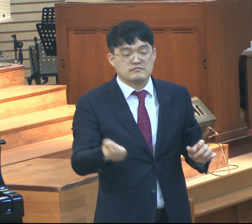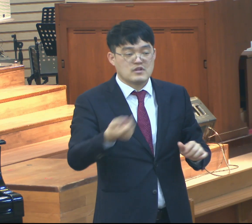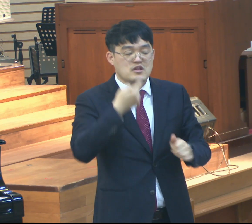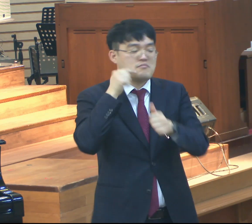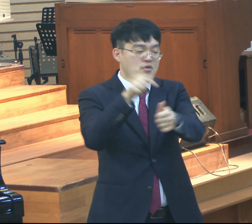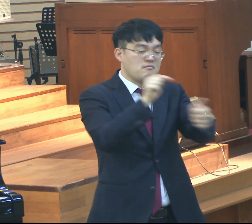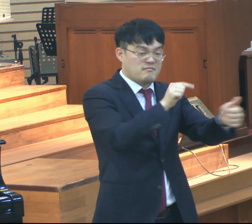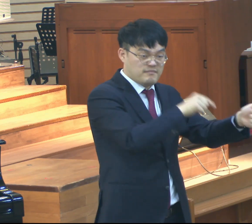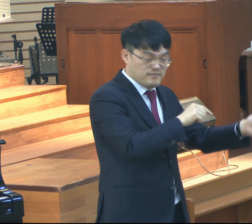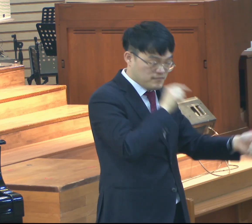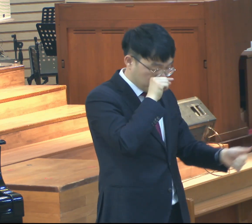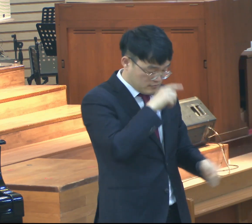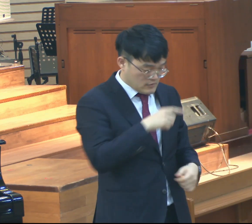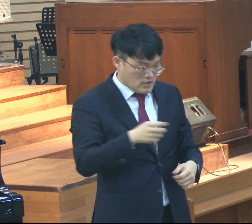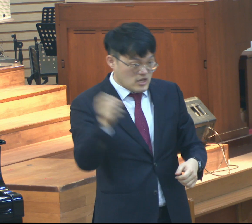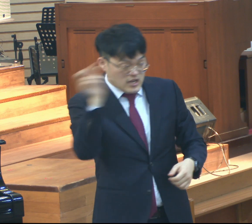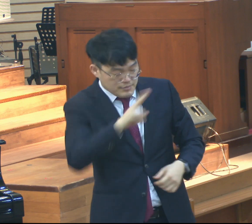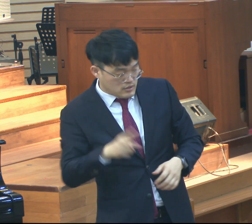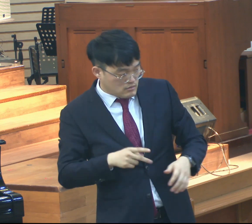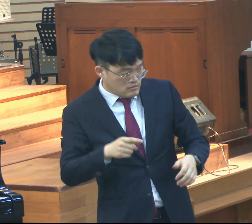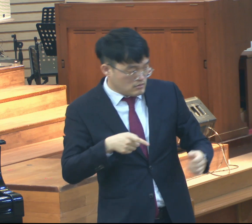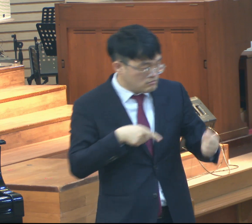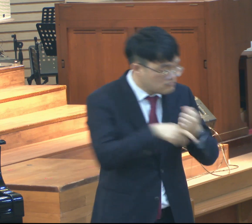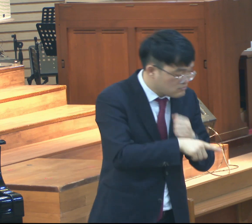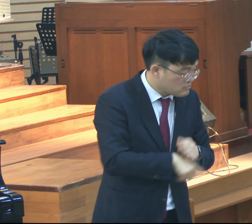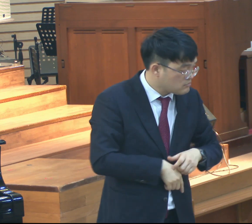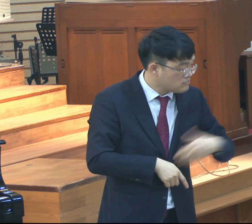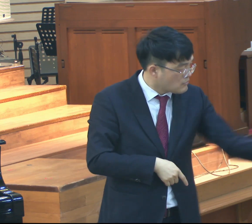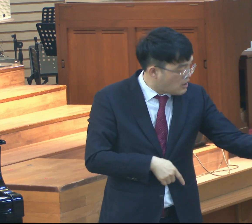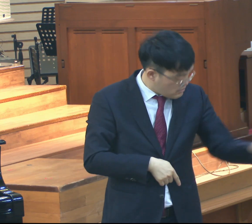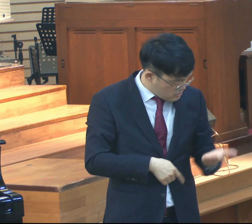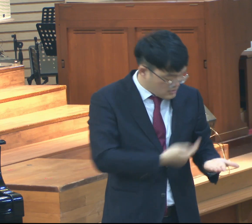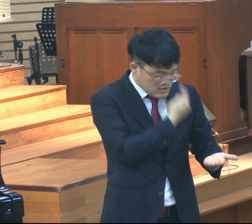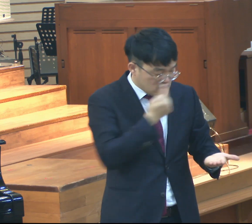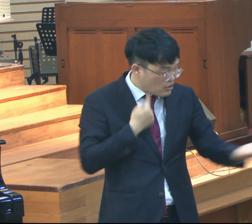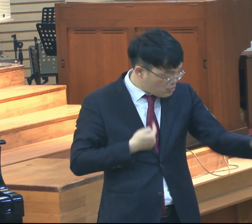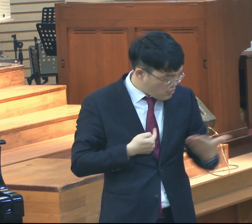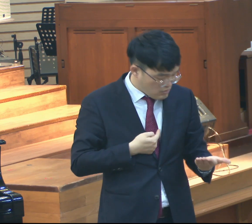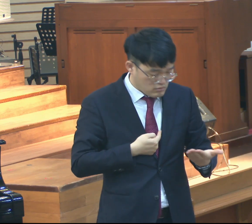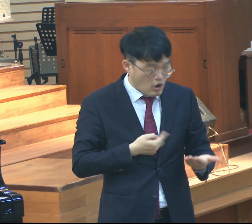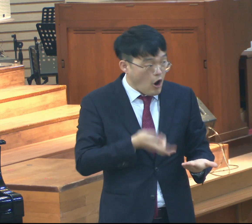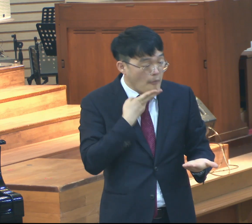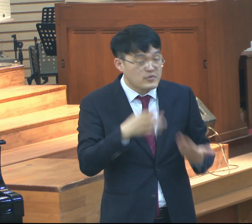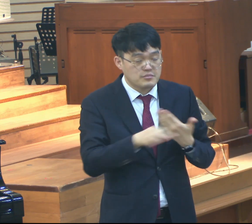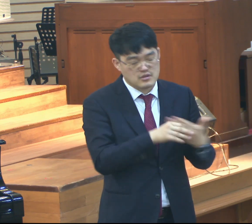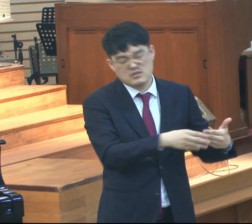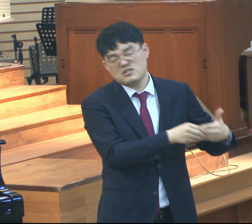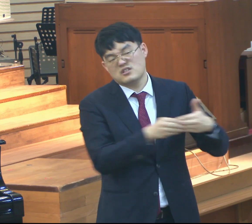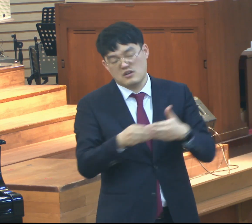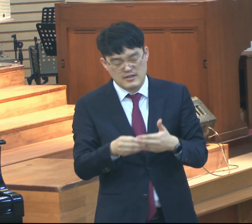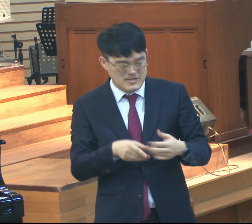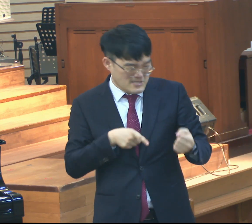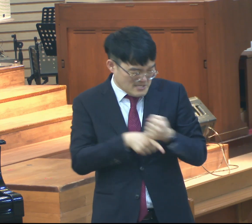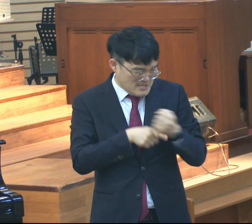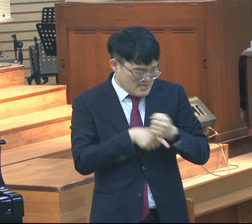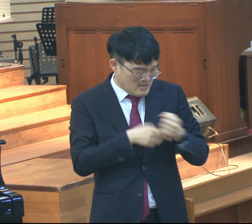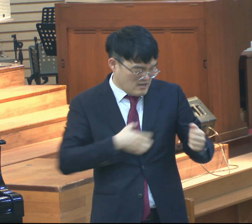때 내놓지 못하면 끌려가서 고문을 받도록 했습니다. 우리가 잘 아는 교부 오리겐과 여러